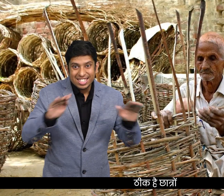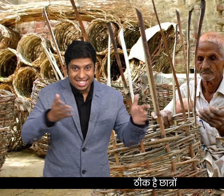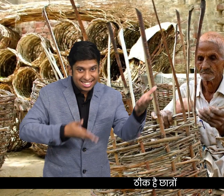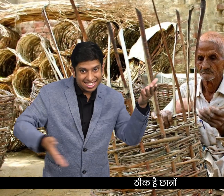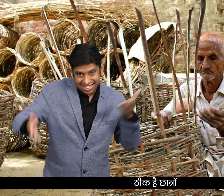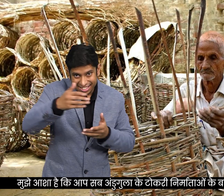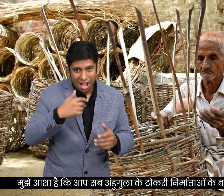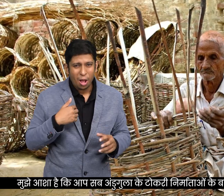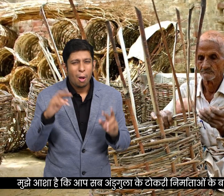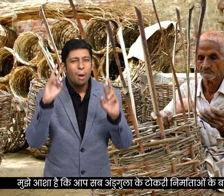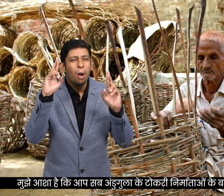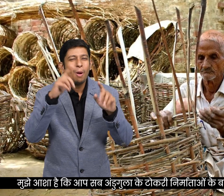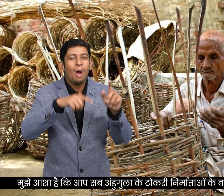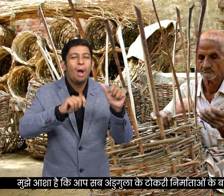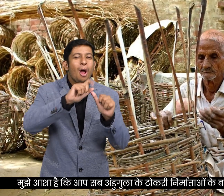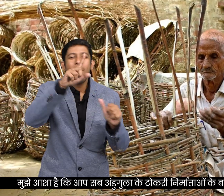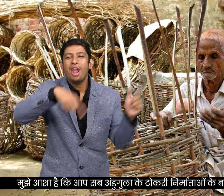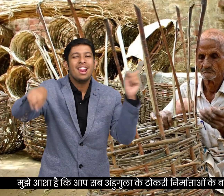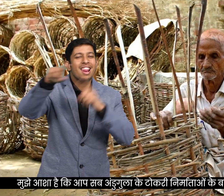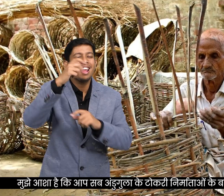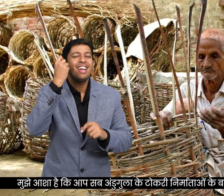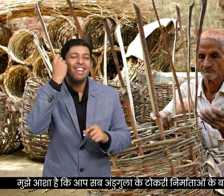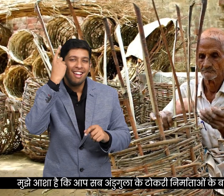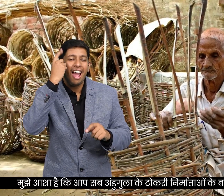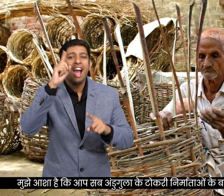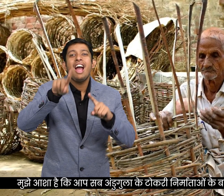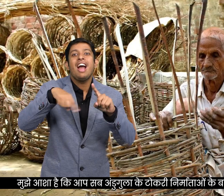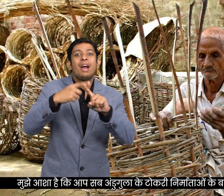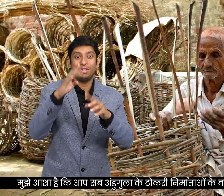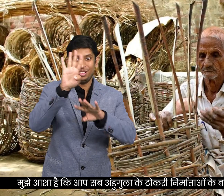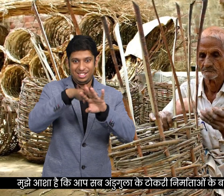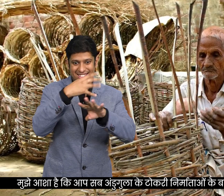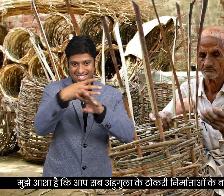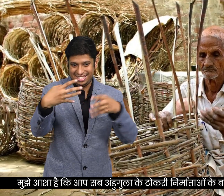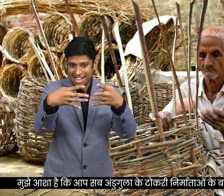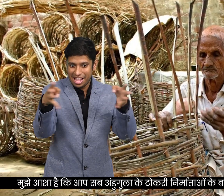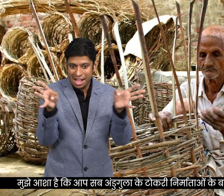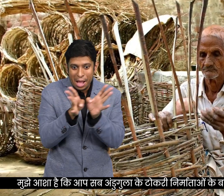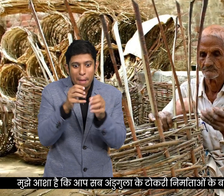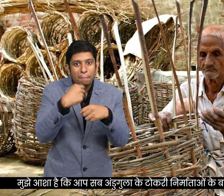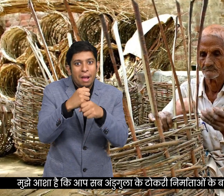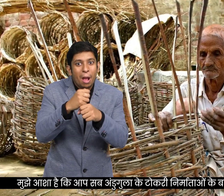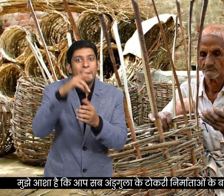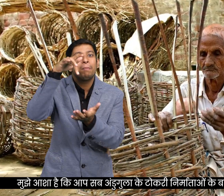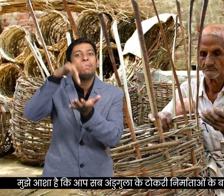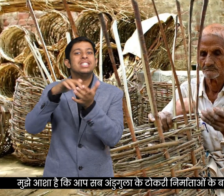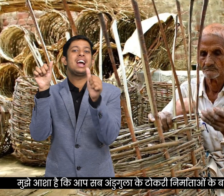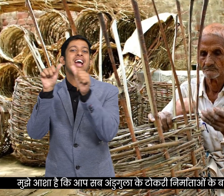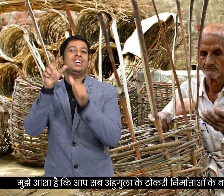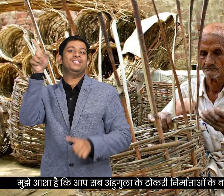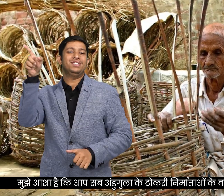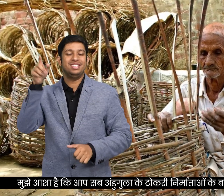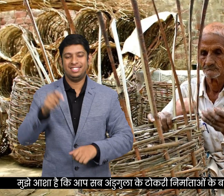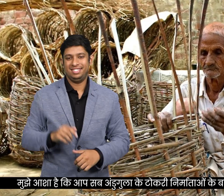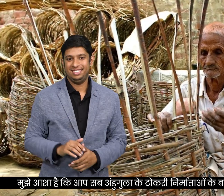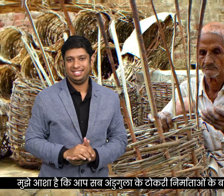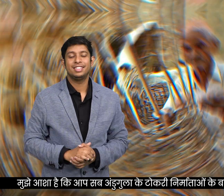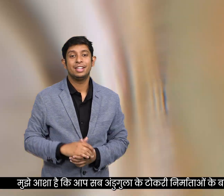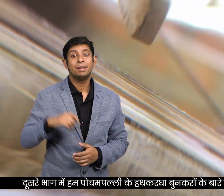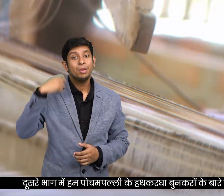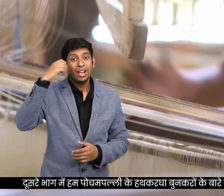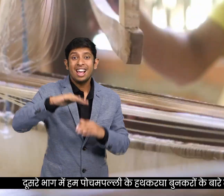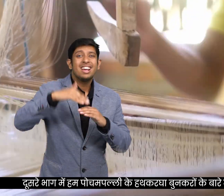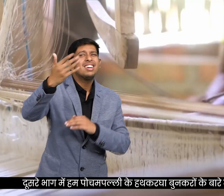ठीक है छात्रों, मुझे आशा है कि आप सब अंदुगला की टोकरी निर्माताओं के बारे में समझ गए